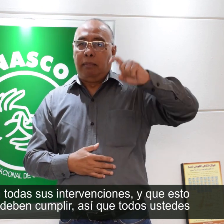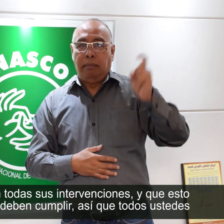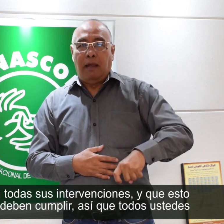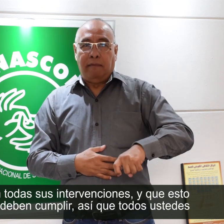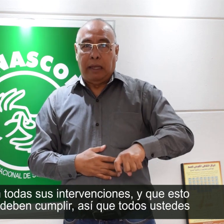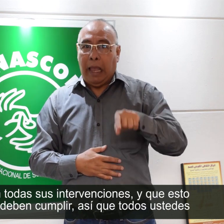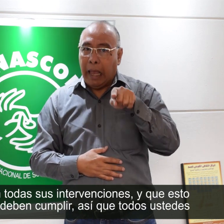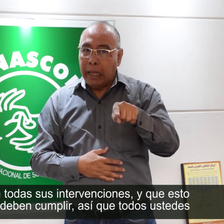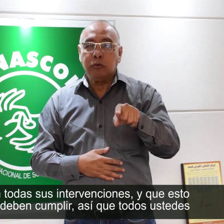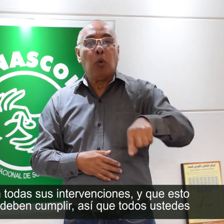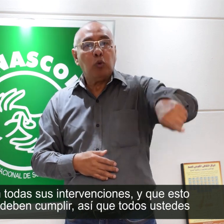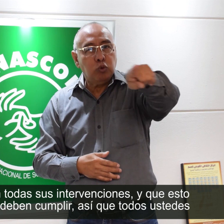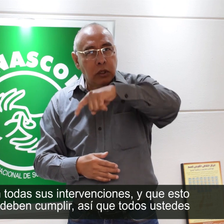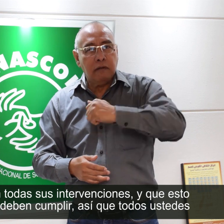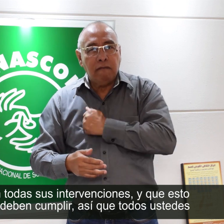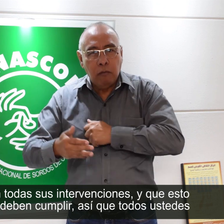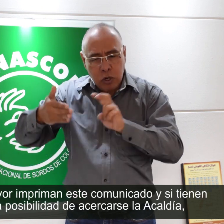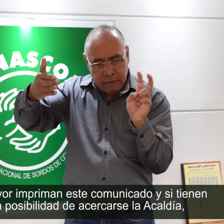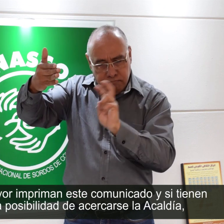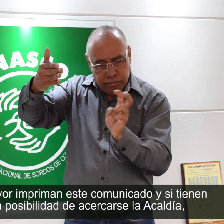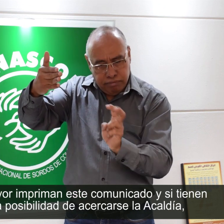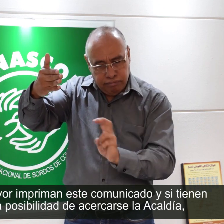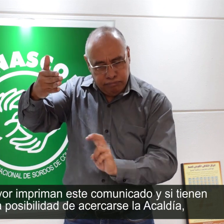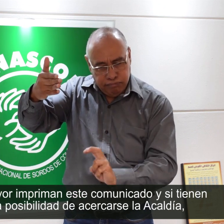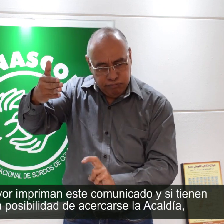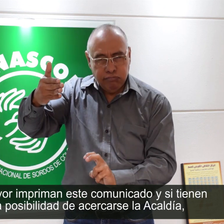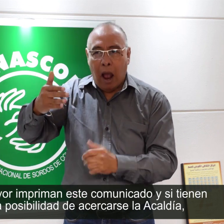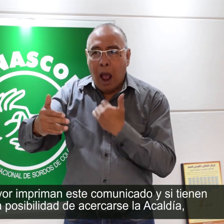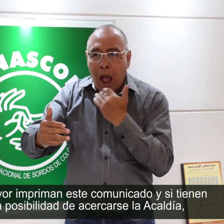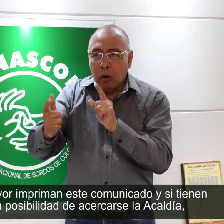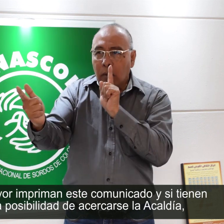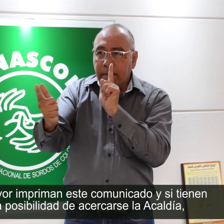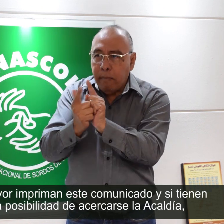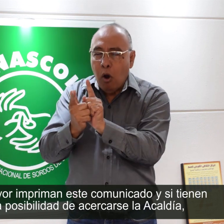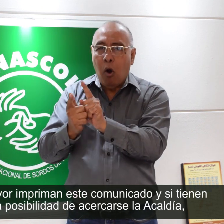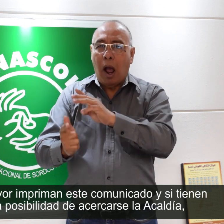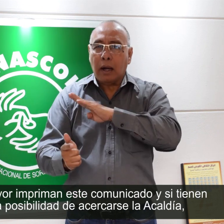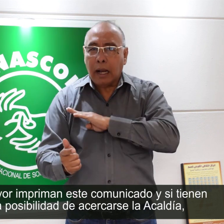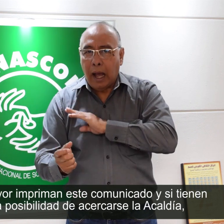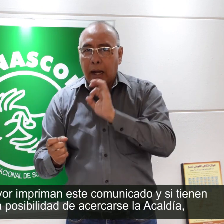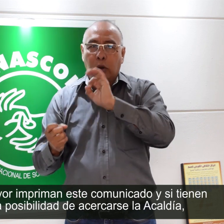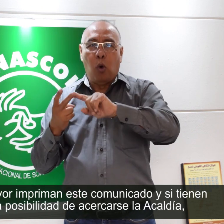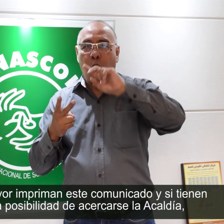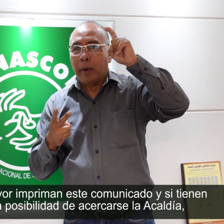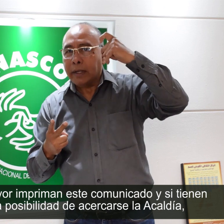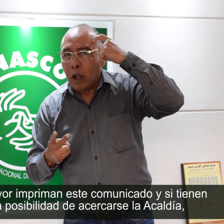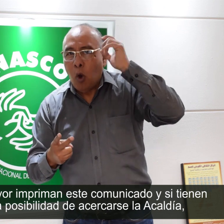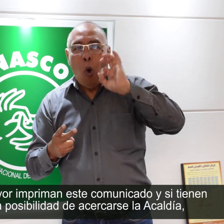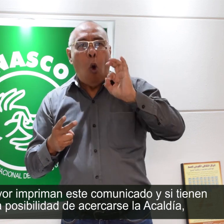y que esto lo deben cumplir. Así que todos ustedes, por favor, impriman este comunicado y si tienen la posibilidad